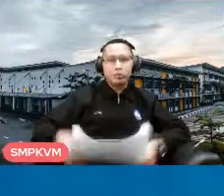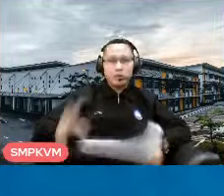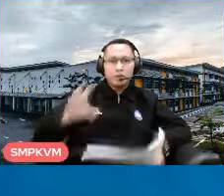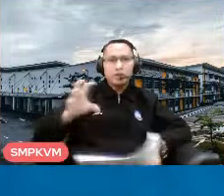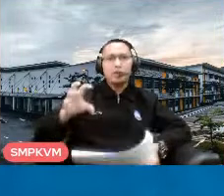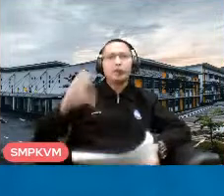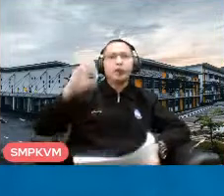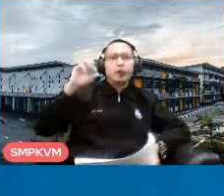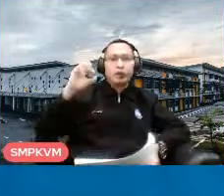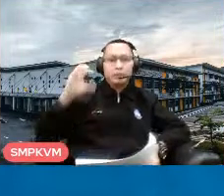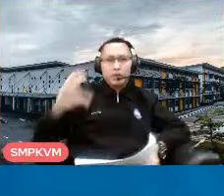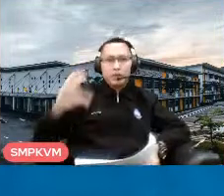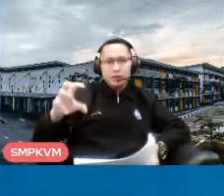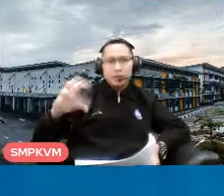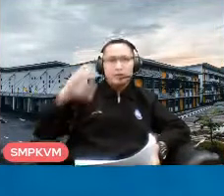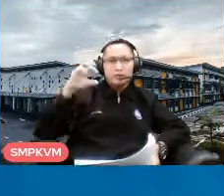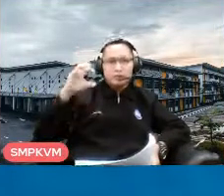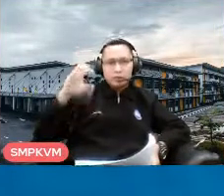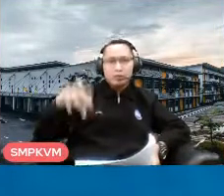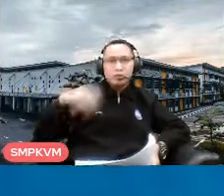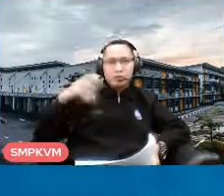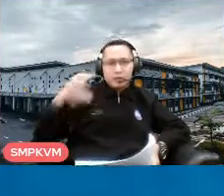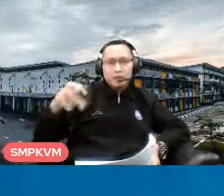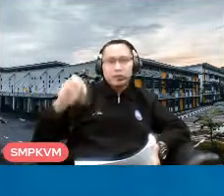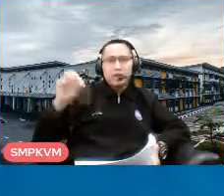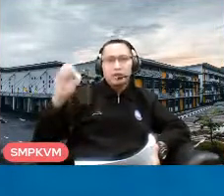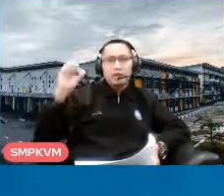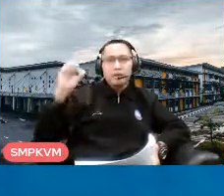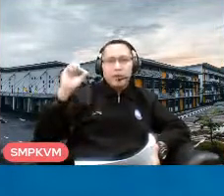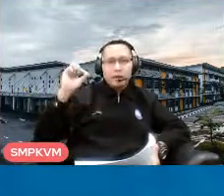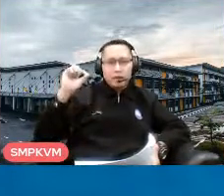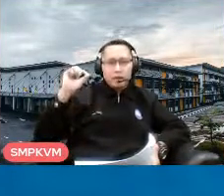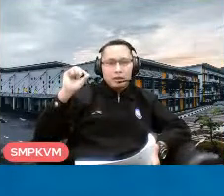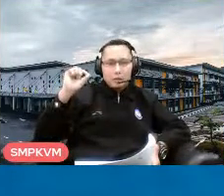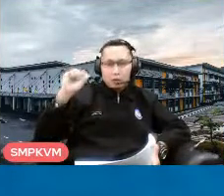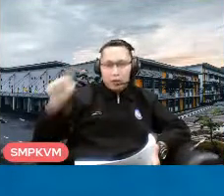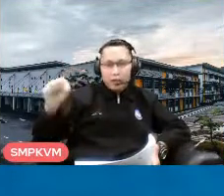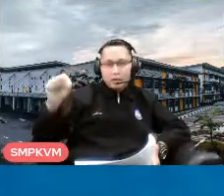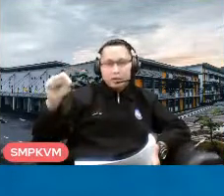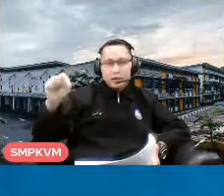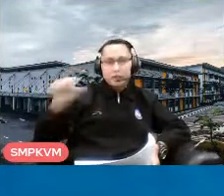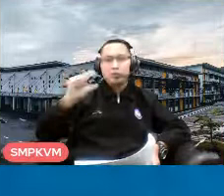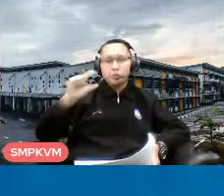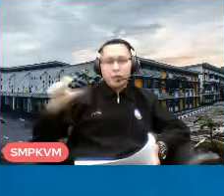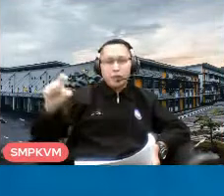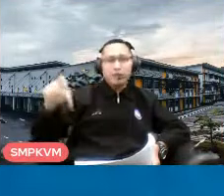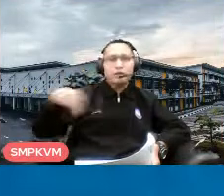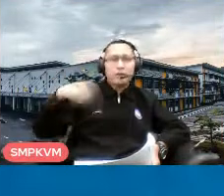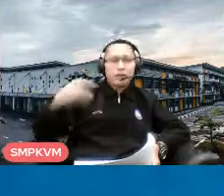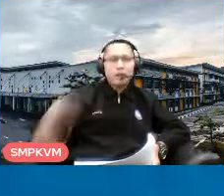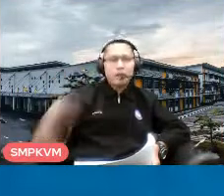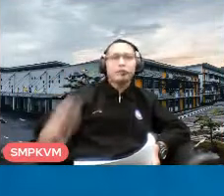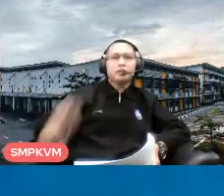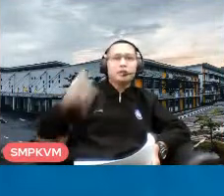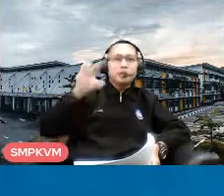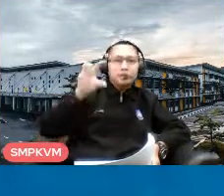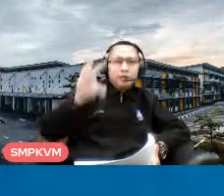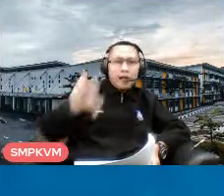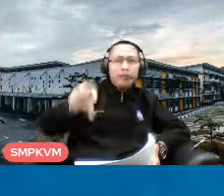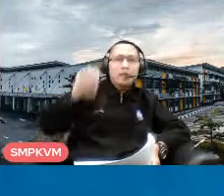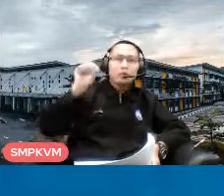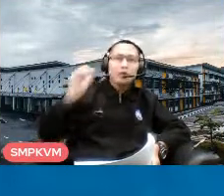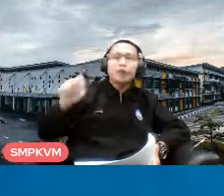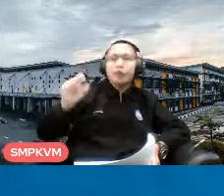dalam agama murid telah belajar semua umat Islam istilah beroleh itu suruhan dalangan